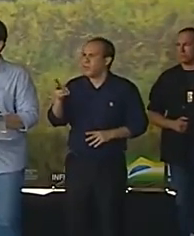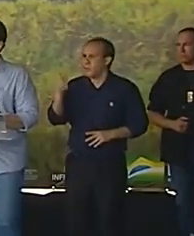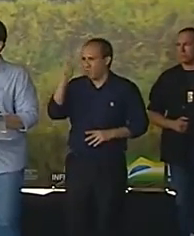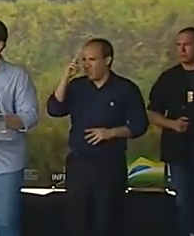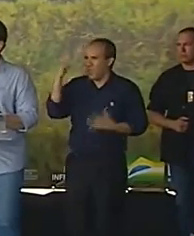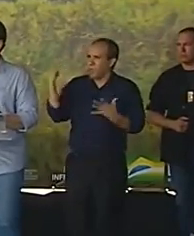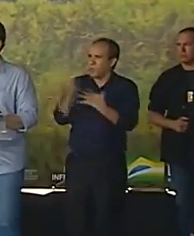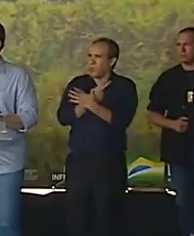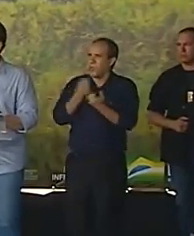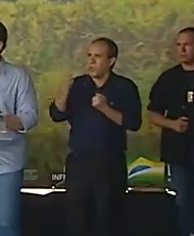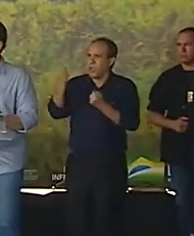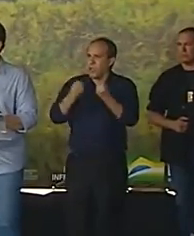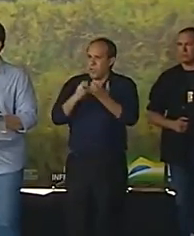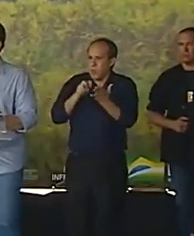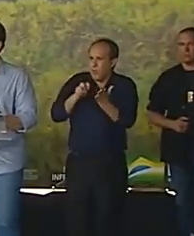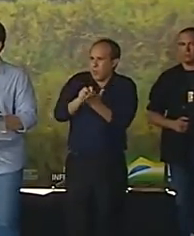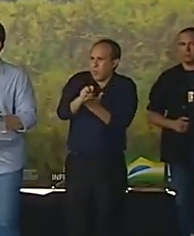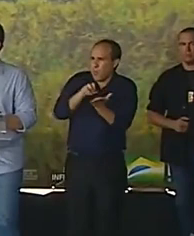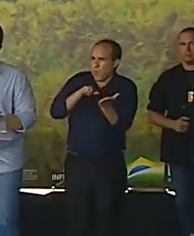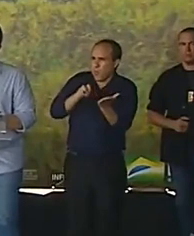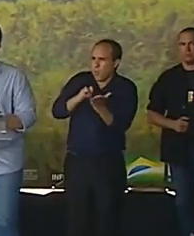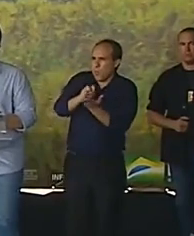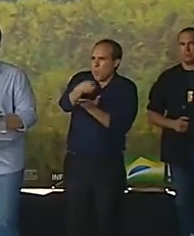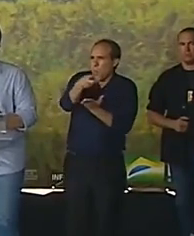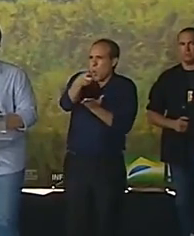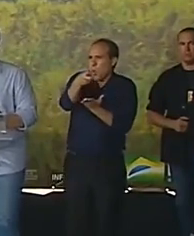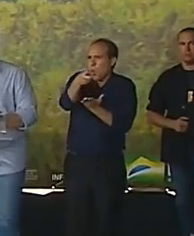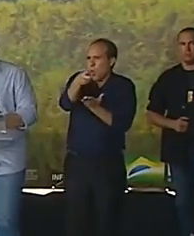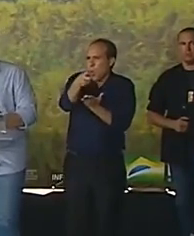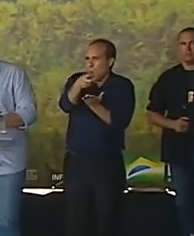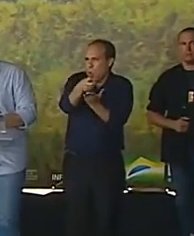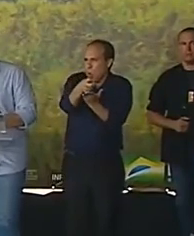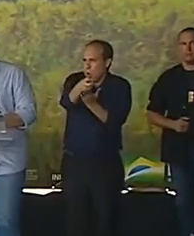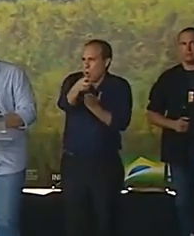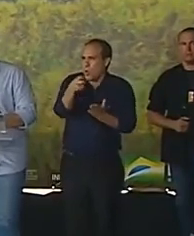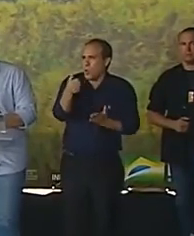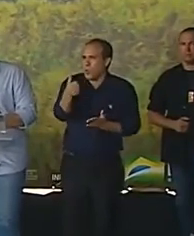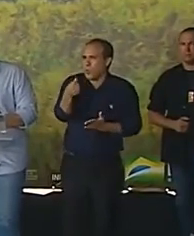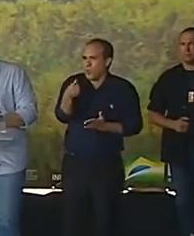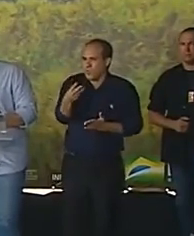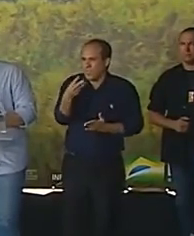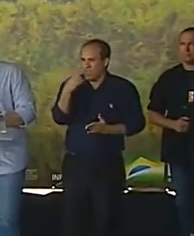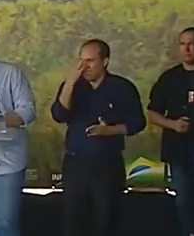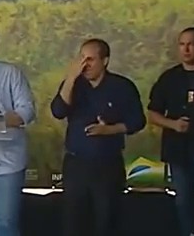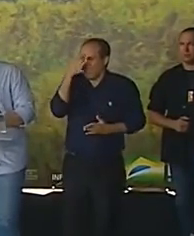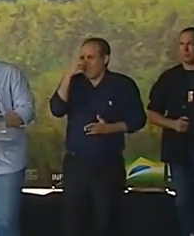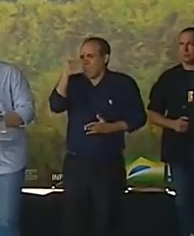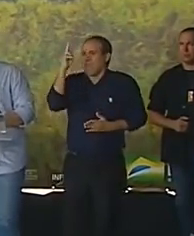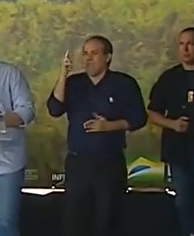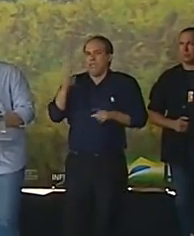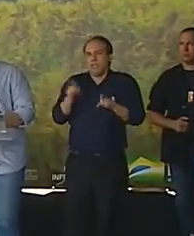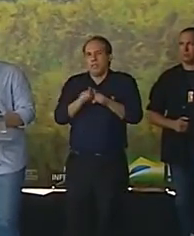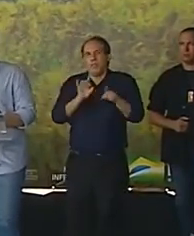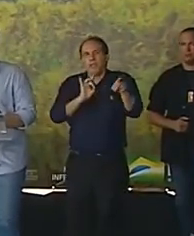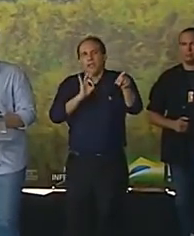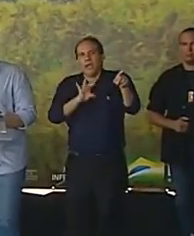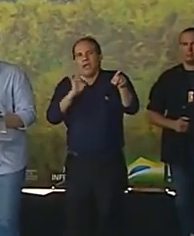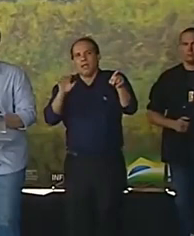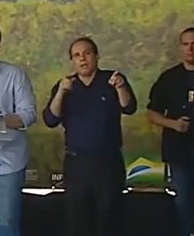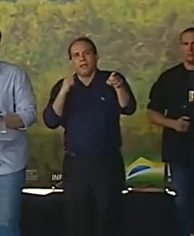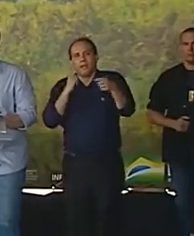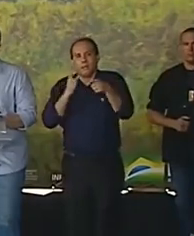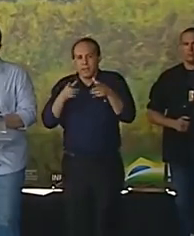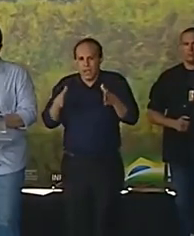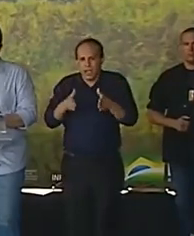capotou um carro na BR-163 fazendo estradeiro. E essas coisas a gente não esquece. A gente acaba conhecendo cada palmo dessa